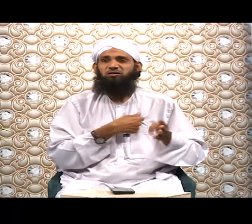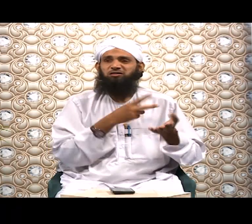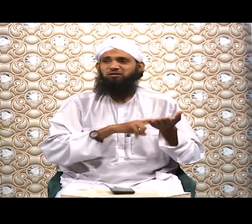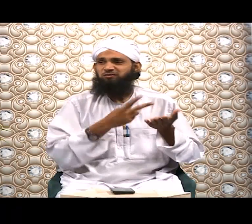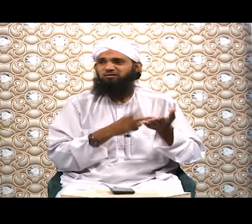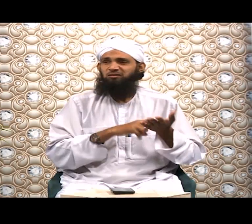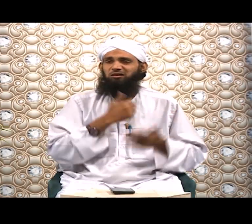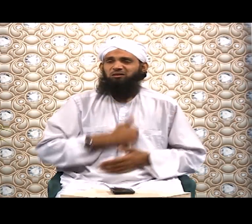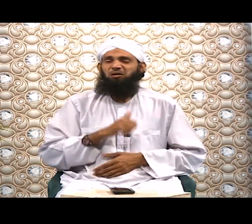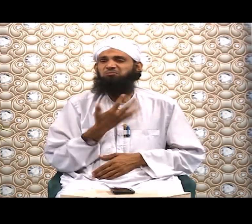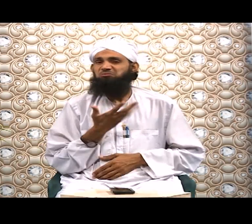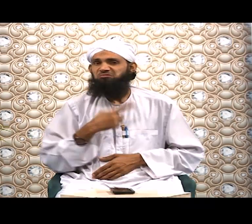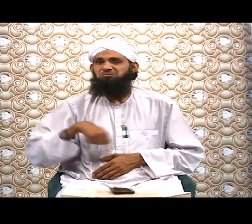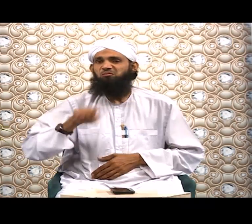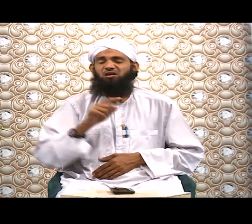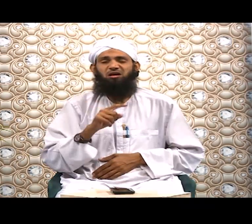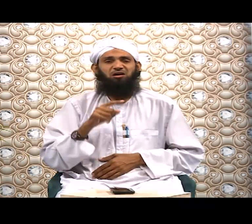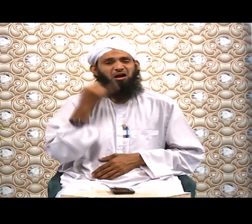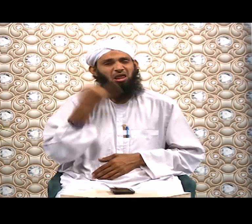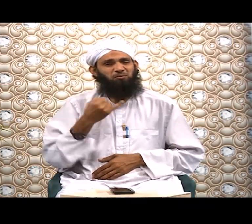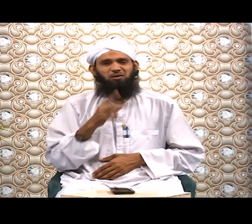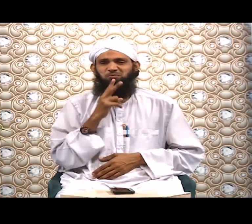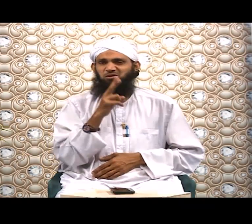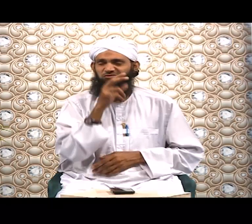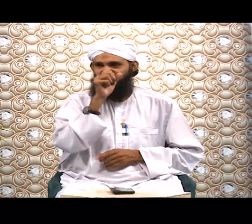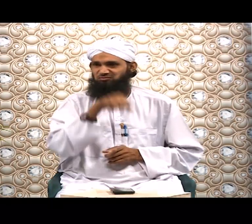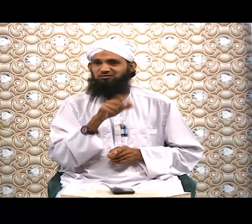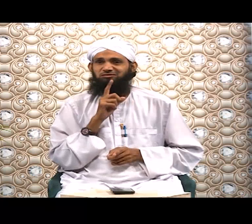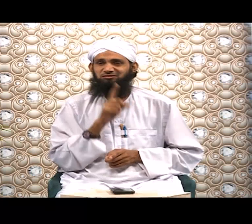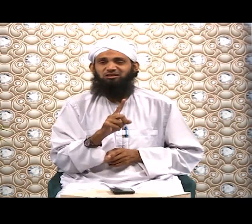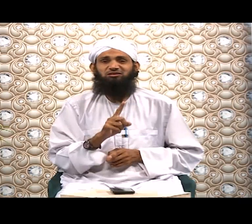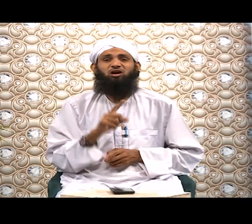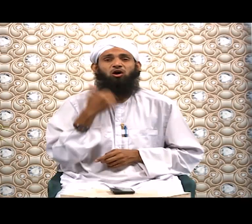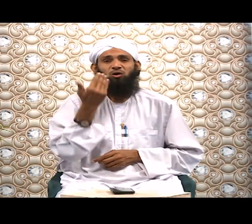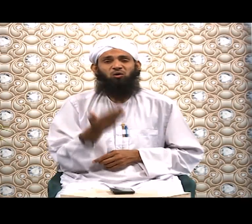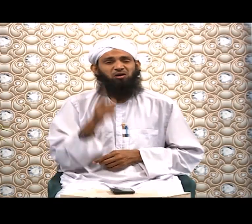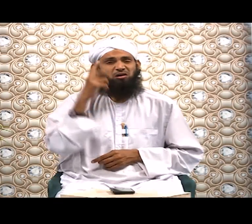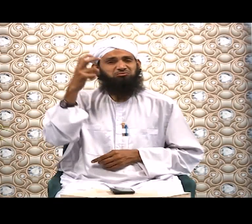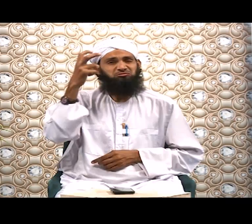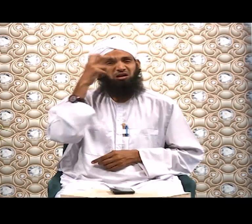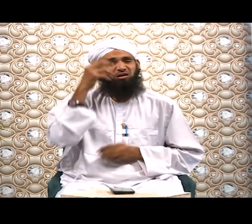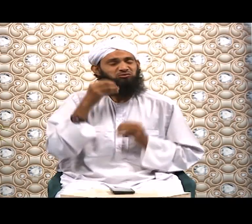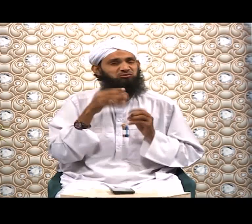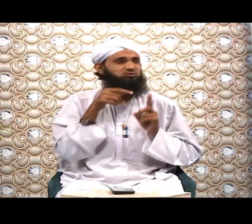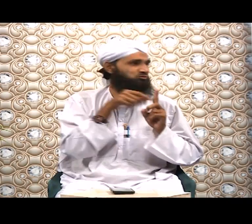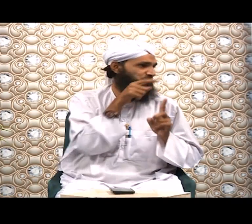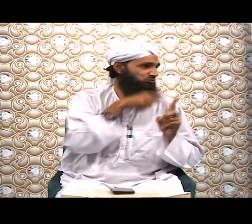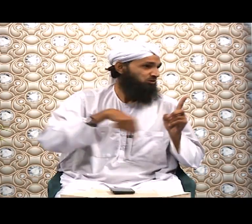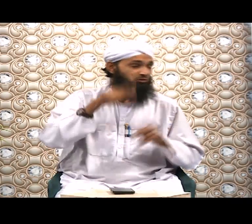کا مظاہرہ کرتے ہوئے بسا اوقات کفریات تک بک جاتا ہے اور رب تعالیٰ کی ناراضی مول لیتا ہے۔ ایسے موقع پر خوب